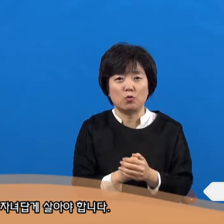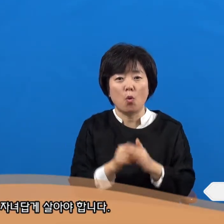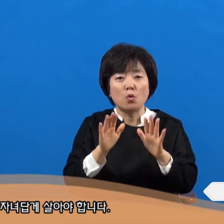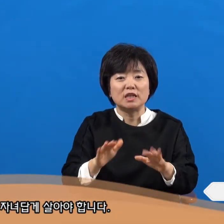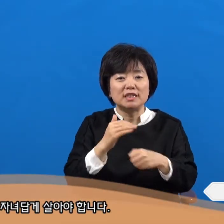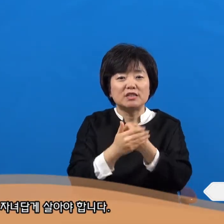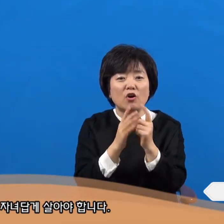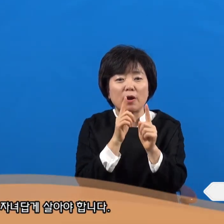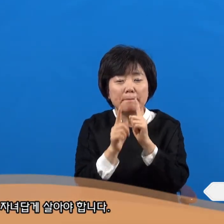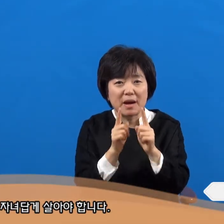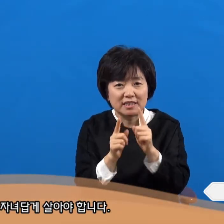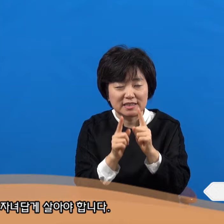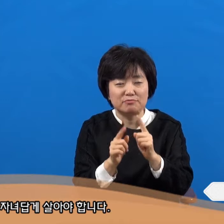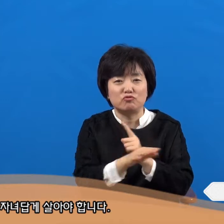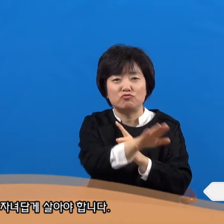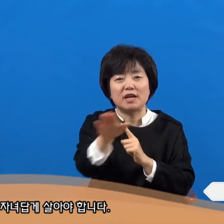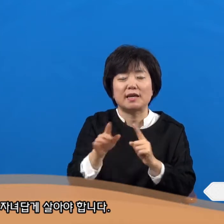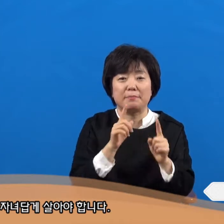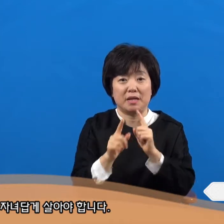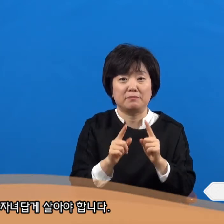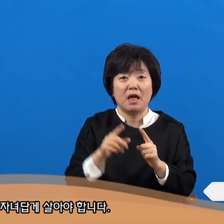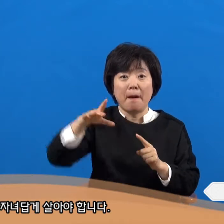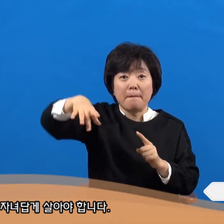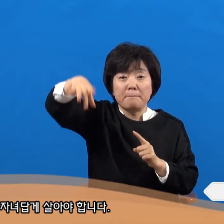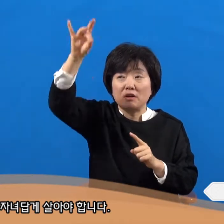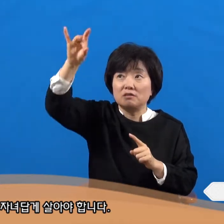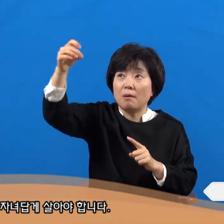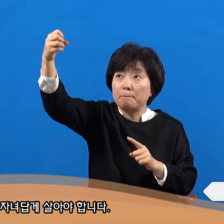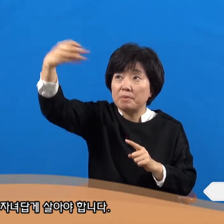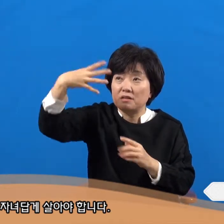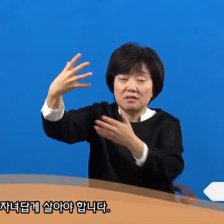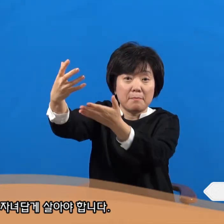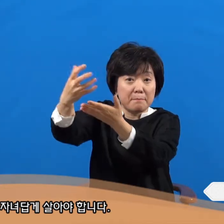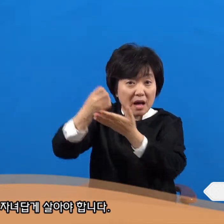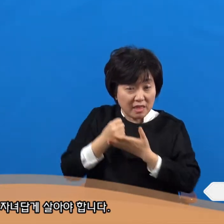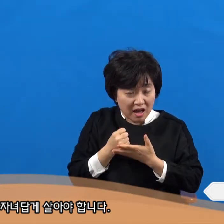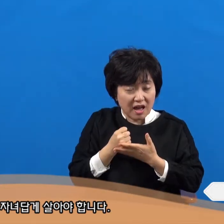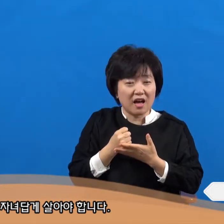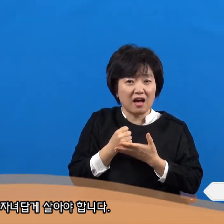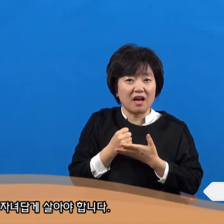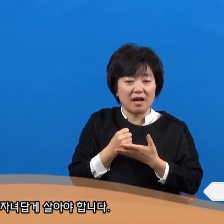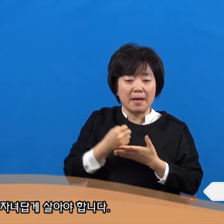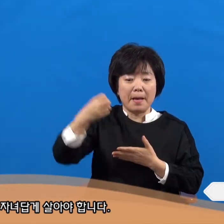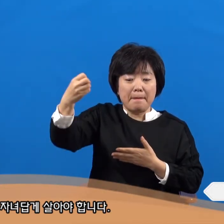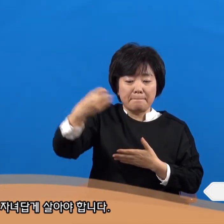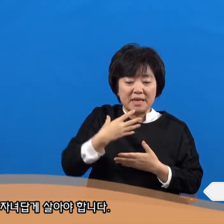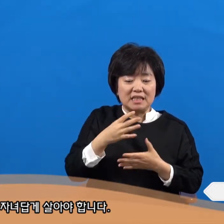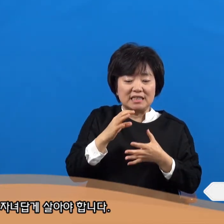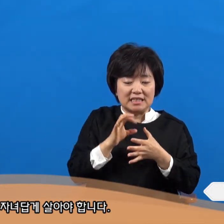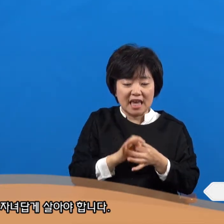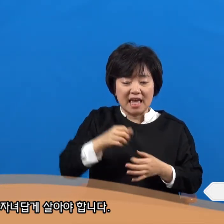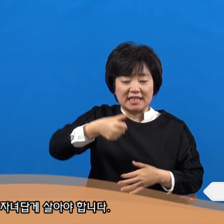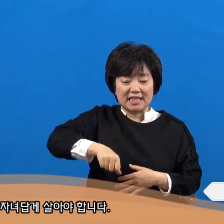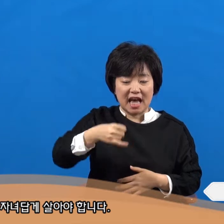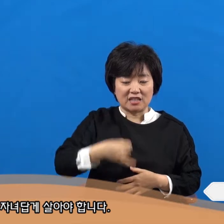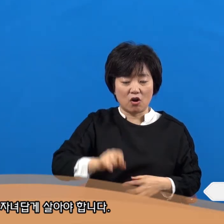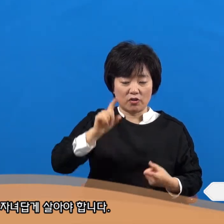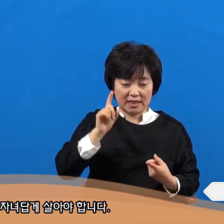오늘 성경은 우리에게 말씀합니다. 먼저 빛을 받을 뿐만 아니라 빛의